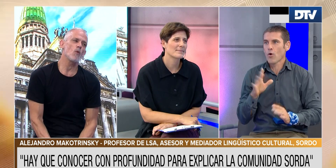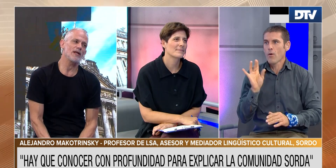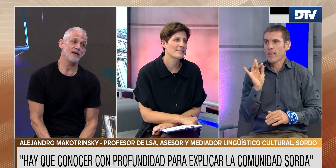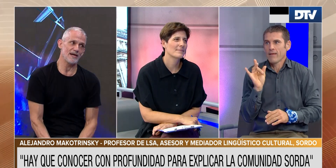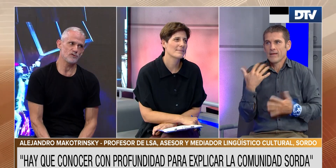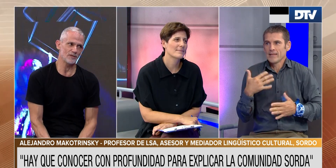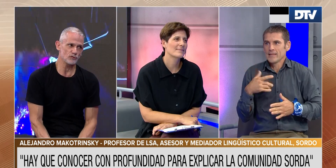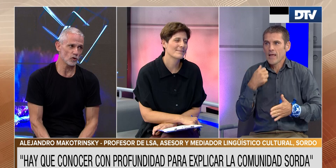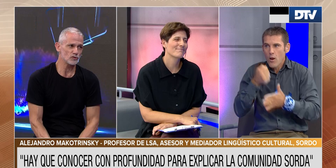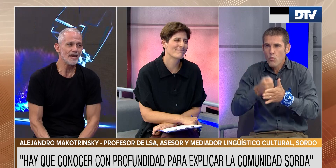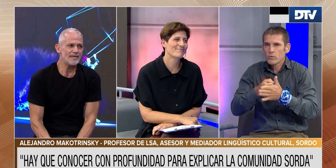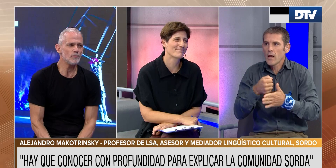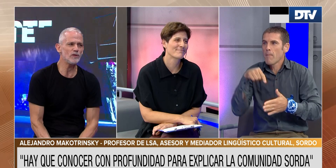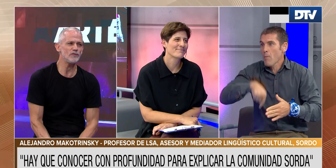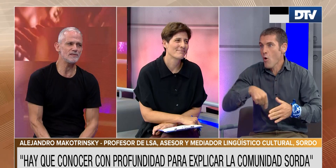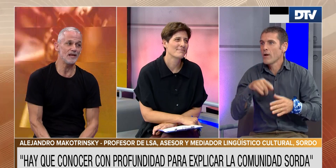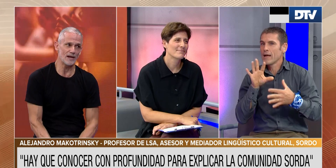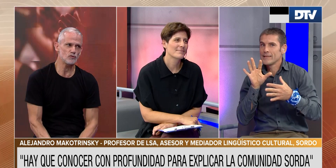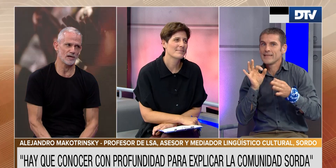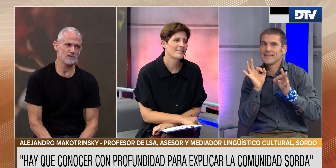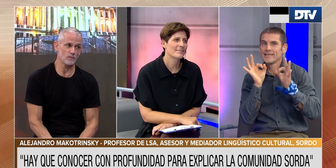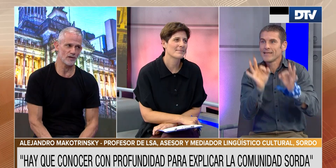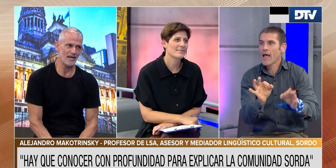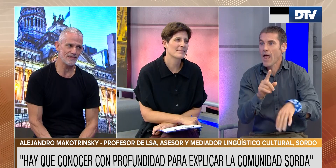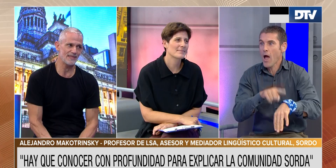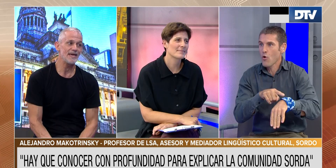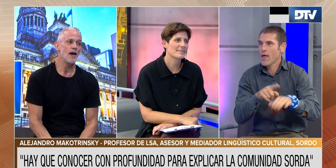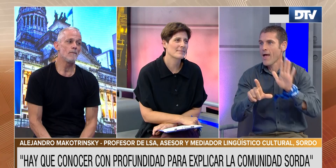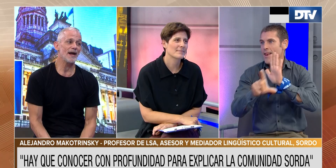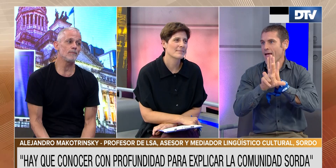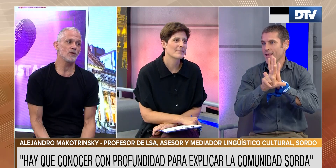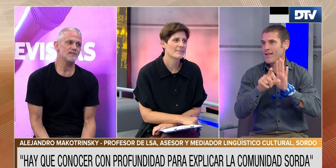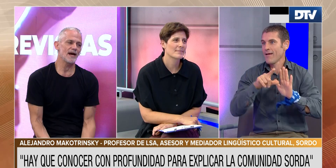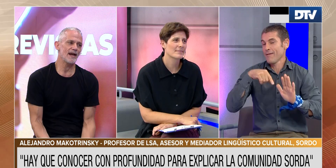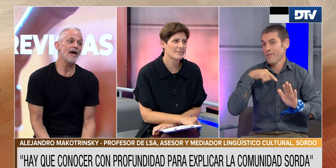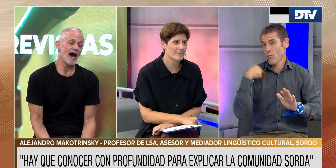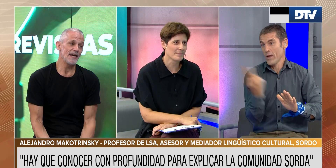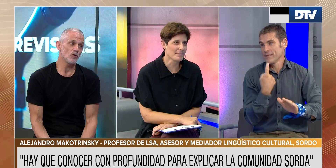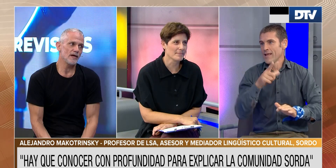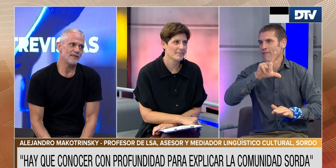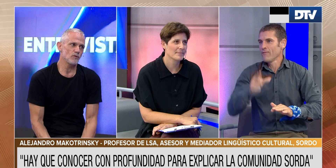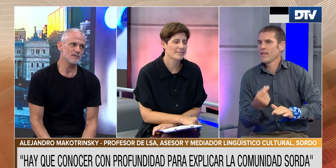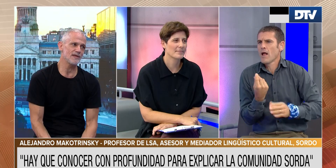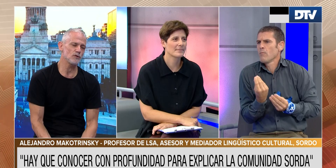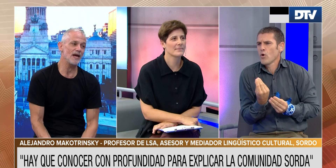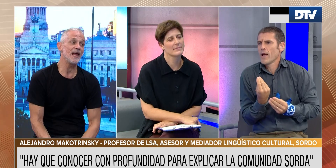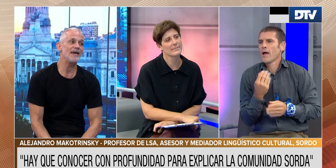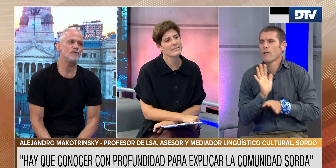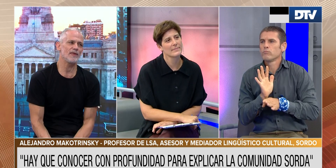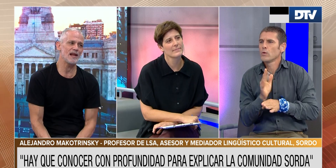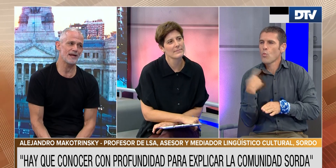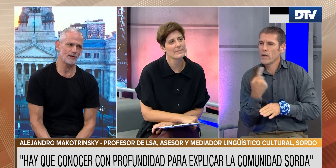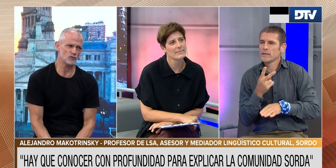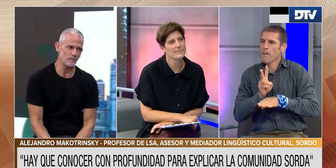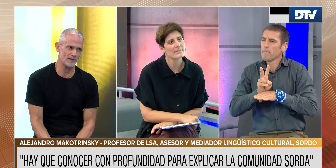somos la cuarta generación de sordos. Y es muy difícil la lucha que llevamos adelante para poder llegar a esto que estamos ansiando, que es la